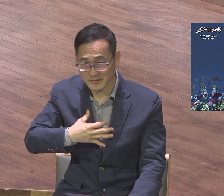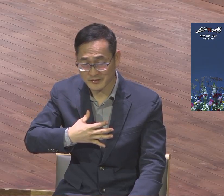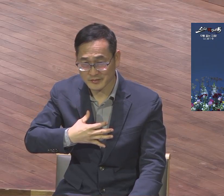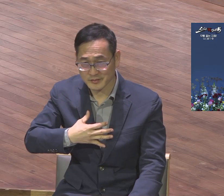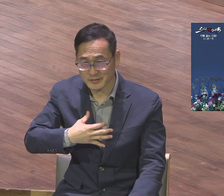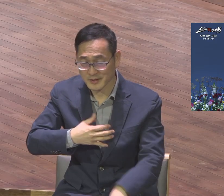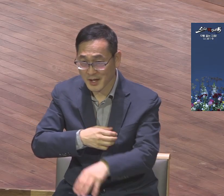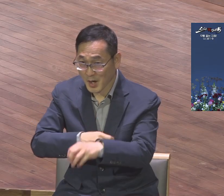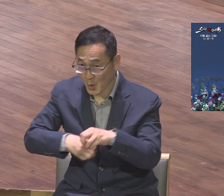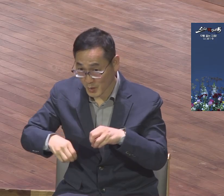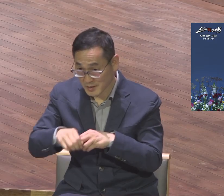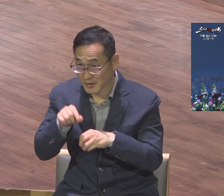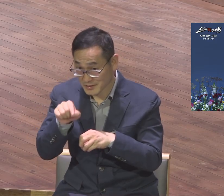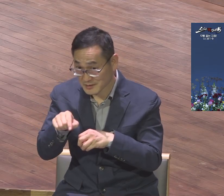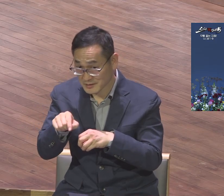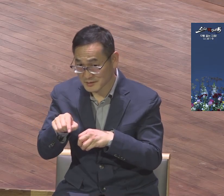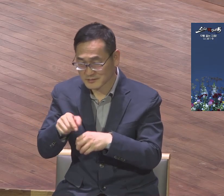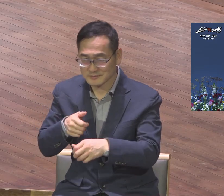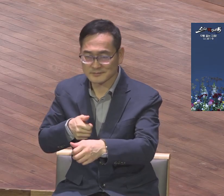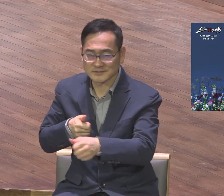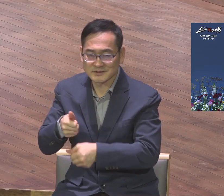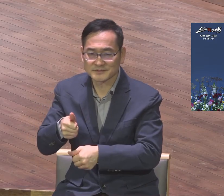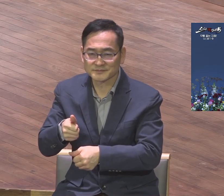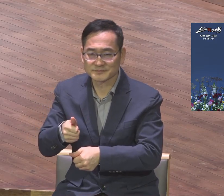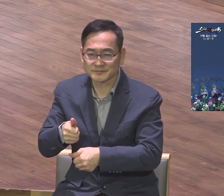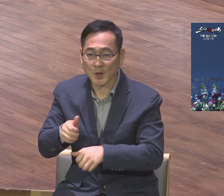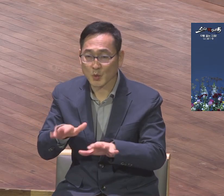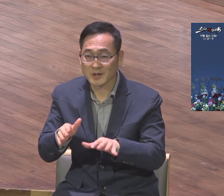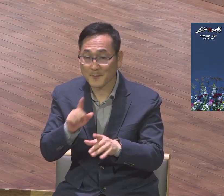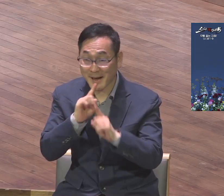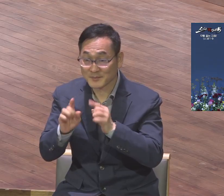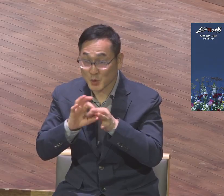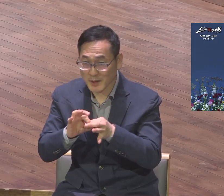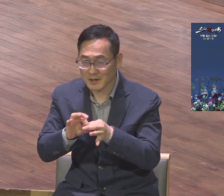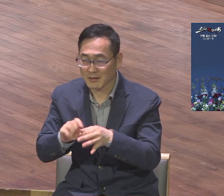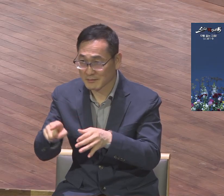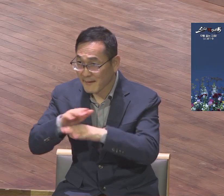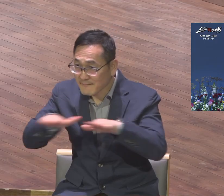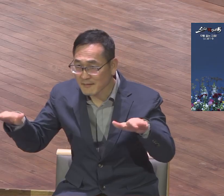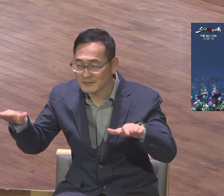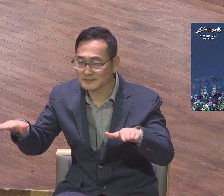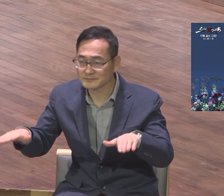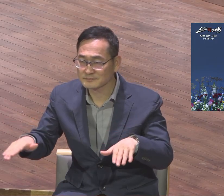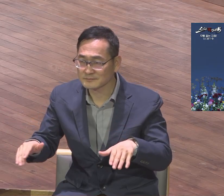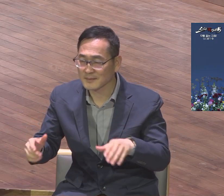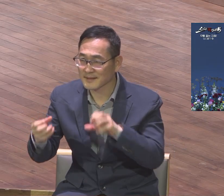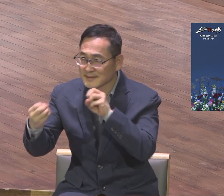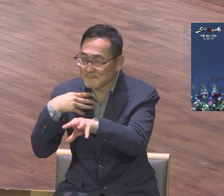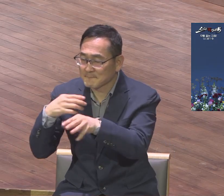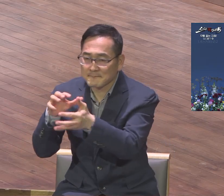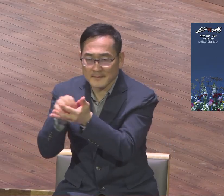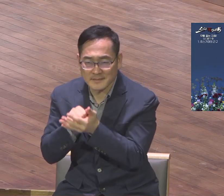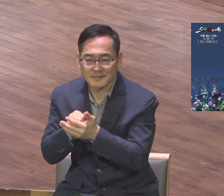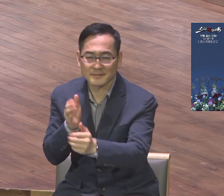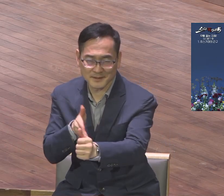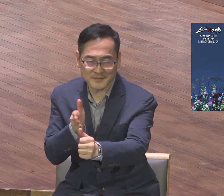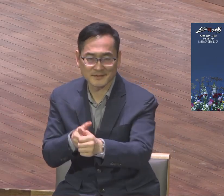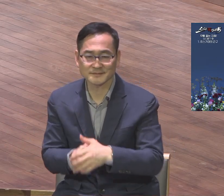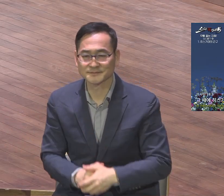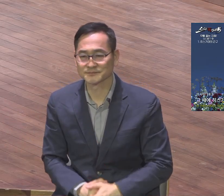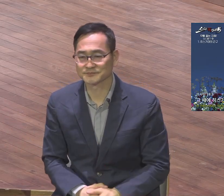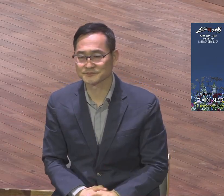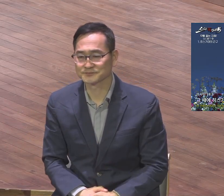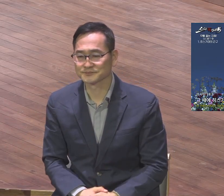넓히는 그런 기회를 삼고 답이 되는 이 밤 되기를 바랍니다. 그럼 첫째로 히스기야의 강구입니다. 1절